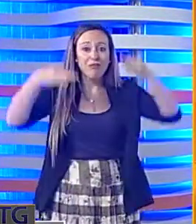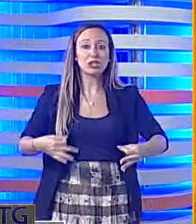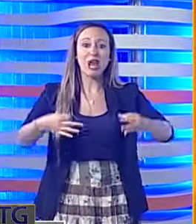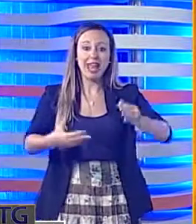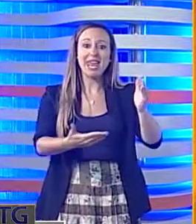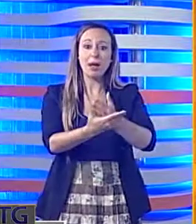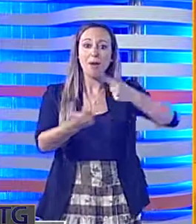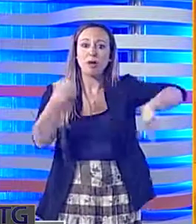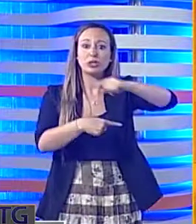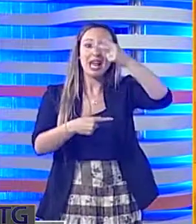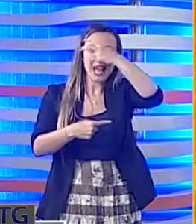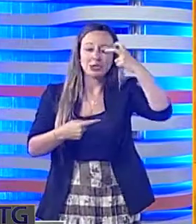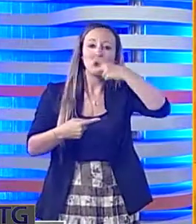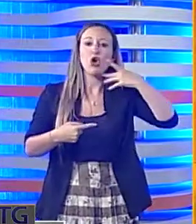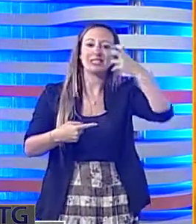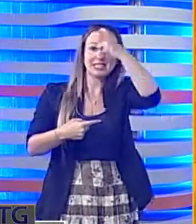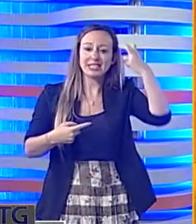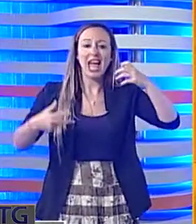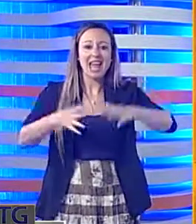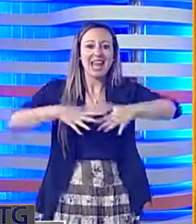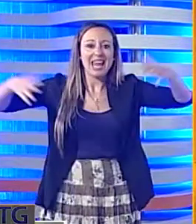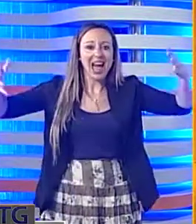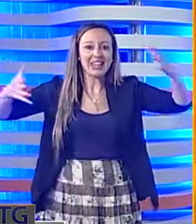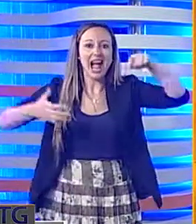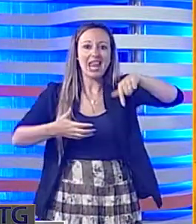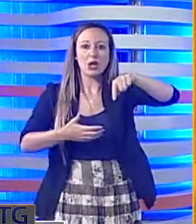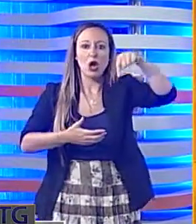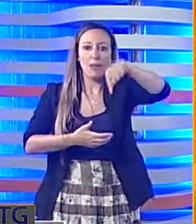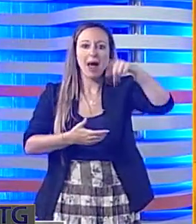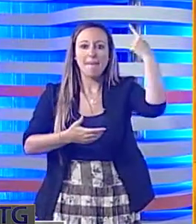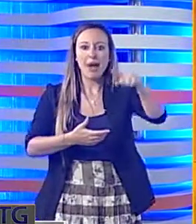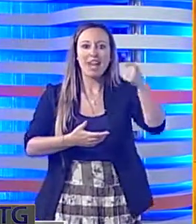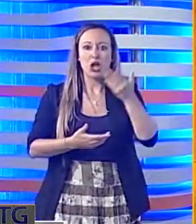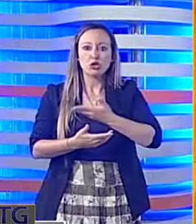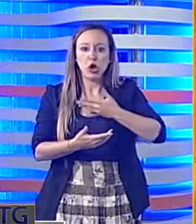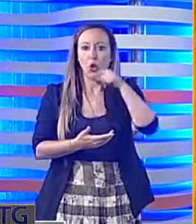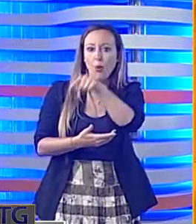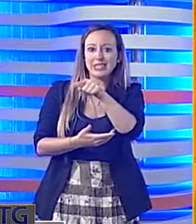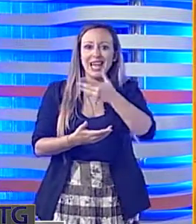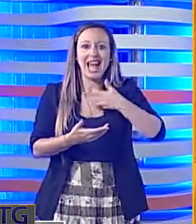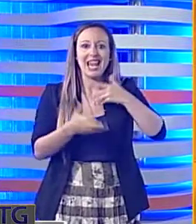via Facebook con una diretta sulla pagina ufficiale del club